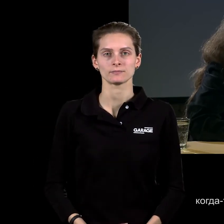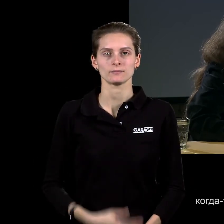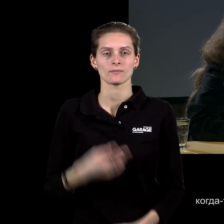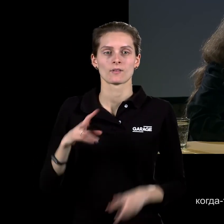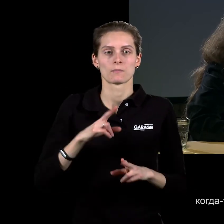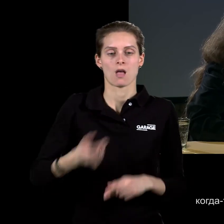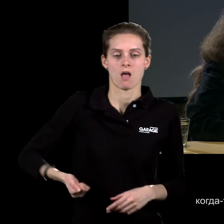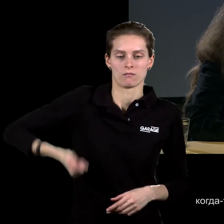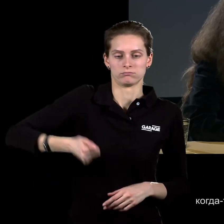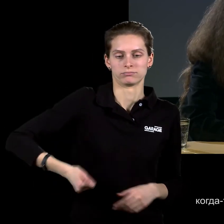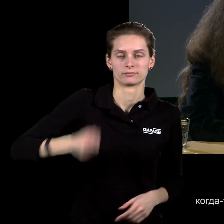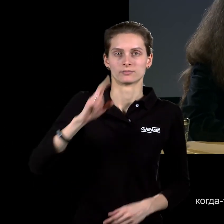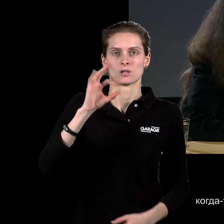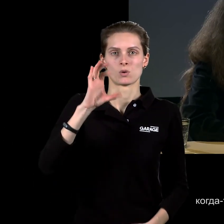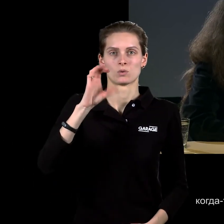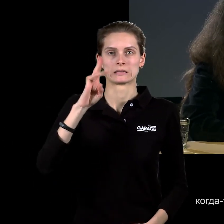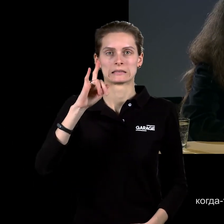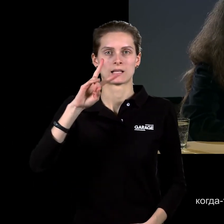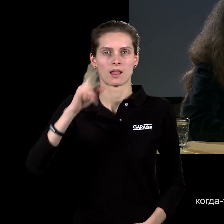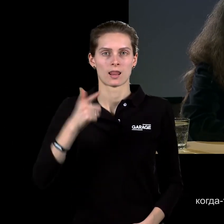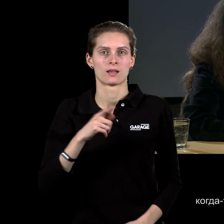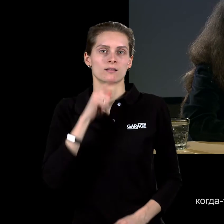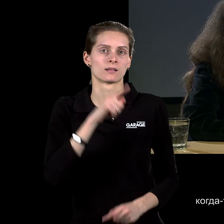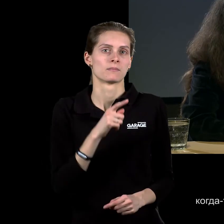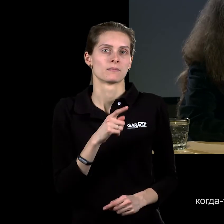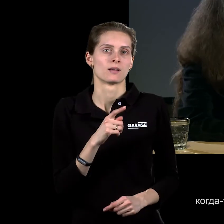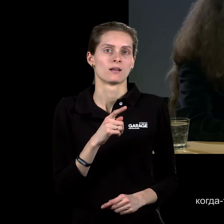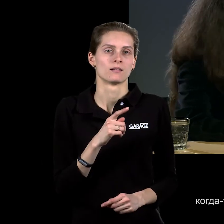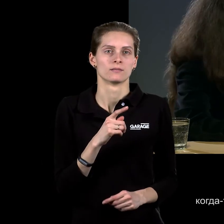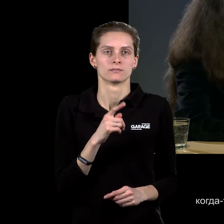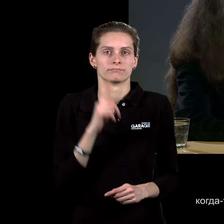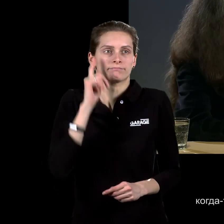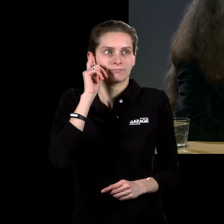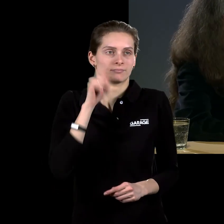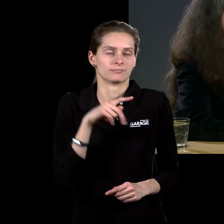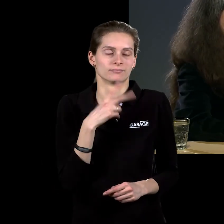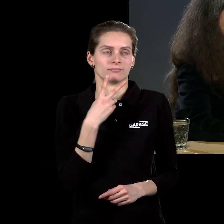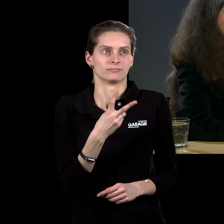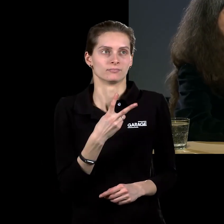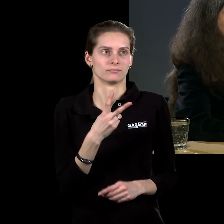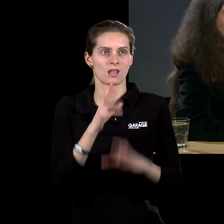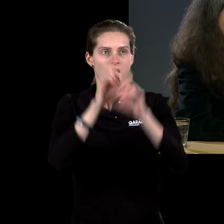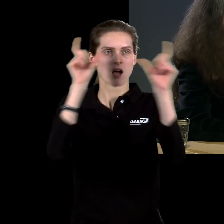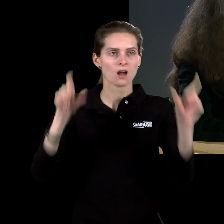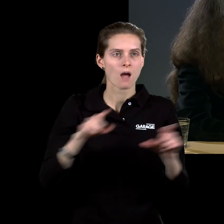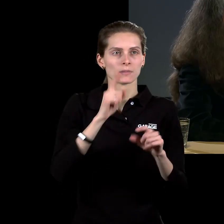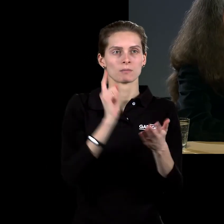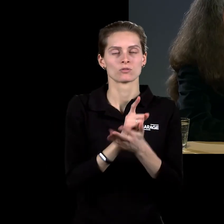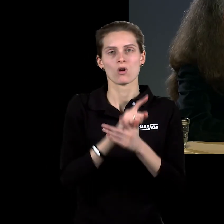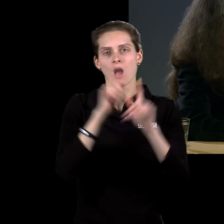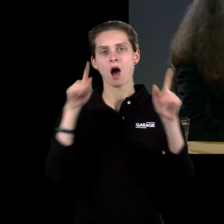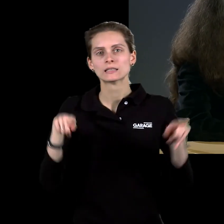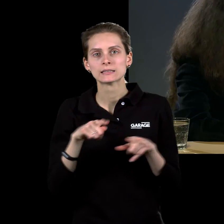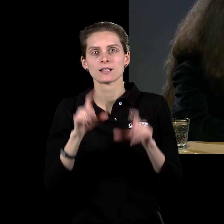костыль, да, который приделан к этой самой, к чему-то, что когда-то было абсолютно очевидным предметом, там рама, которая должна содержать картину. Картины